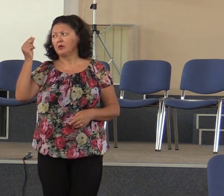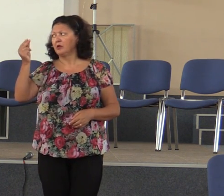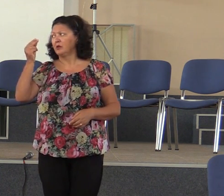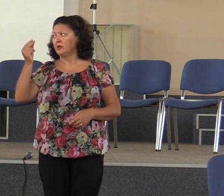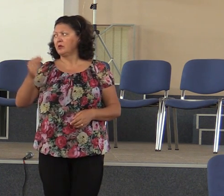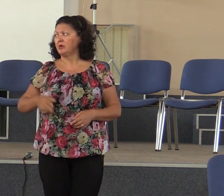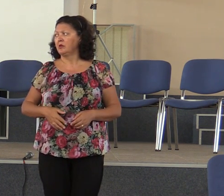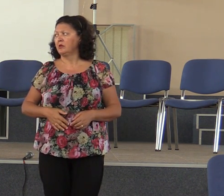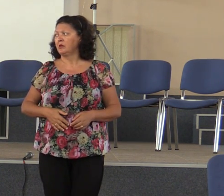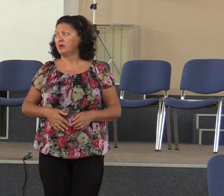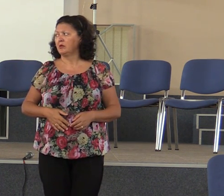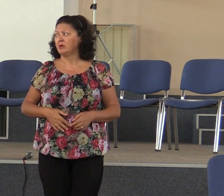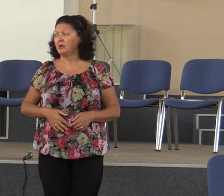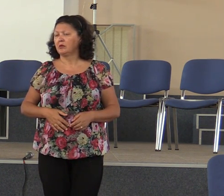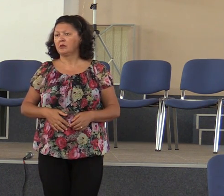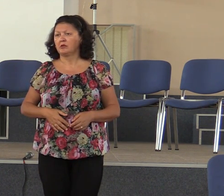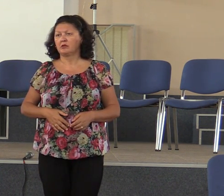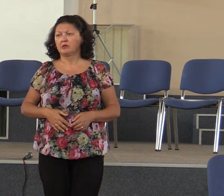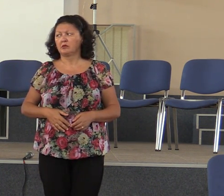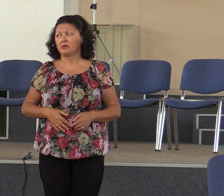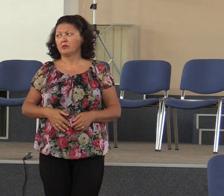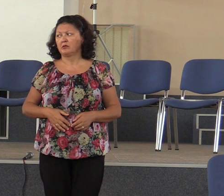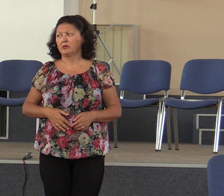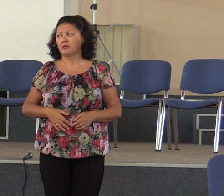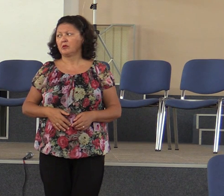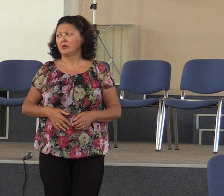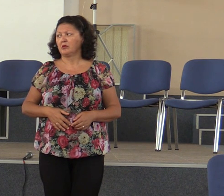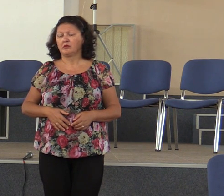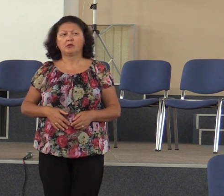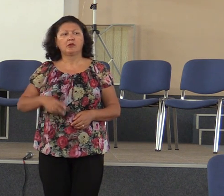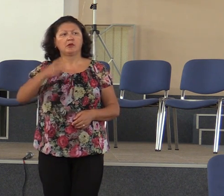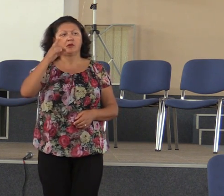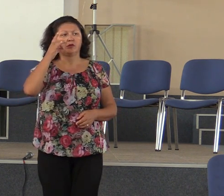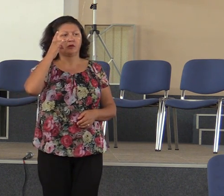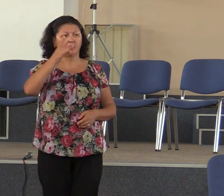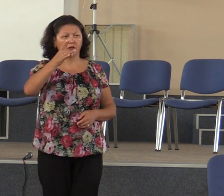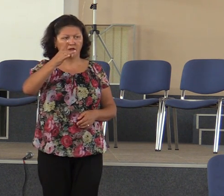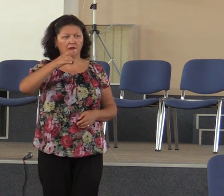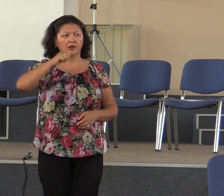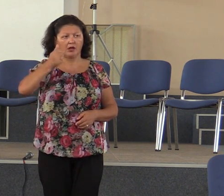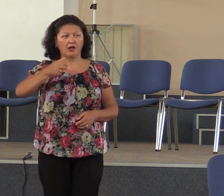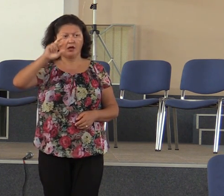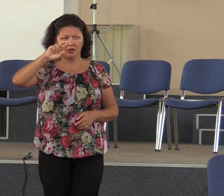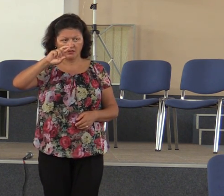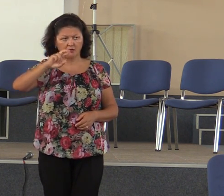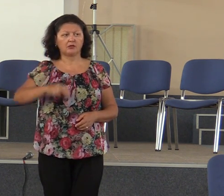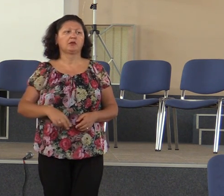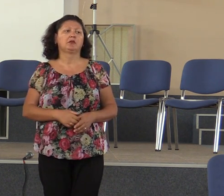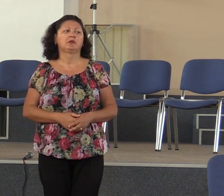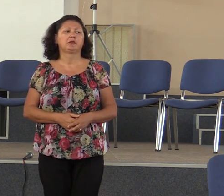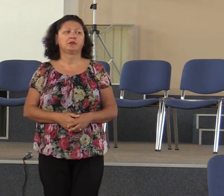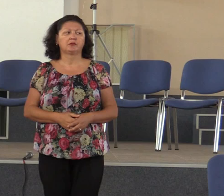dă ce simbolizează unde de lemn. Duhul Sfânt. Har. Duhul